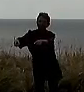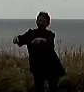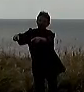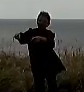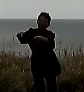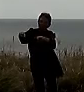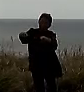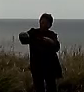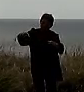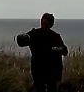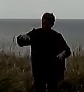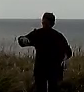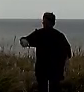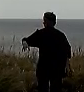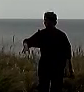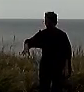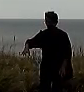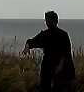隣の席に